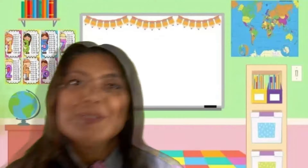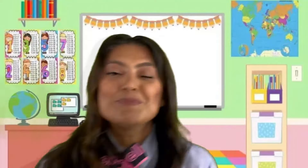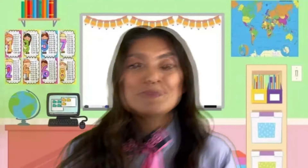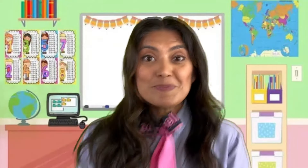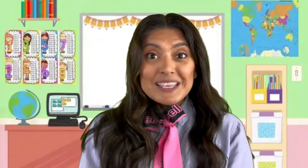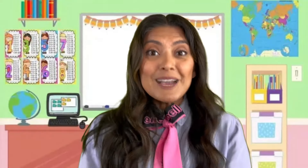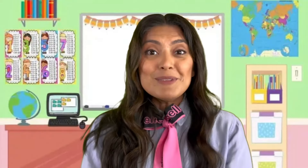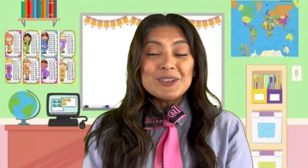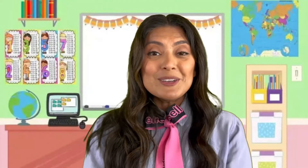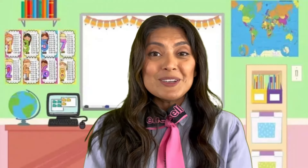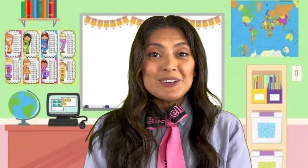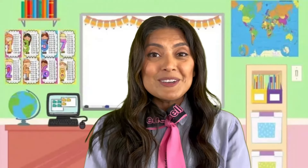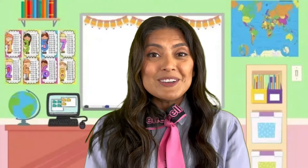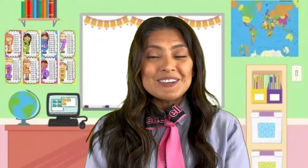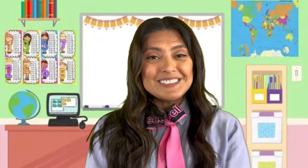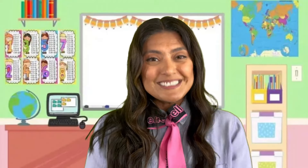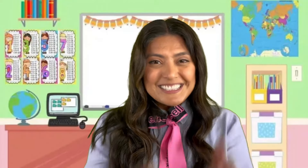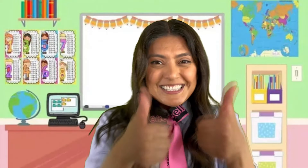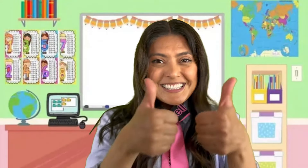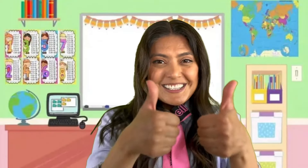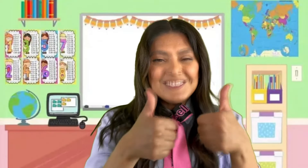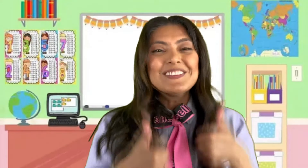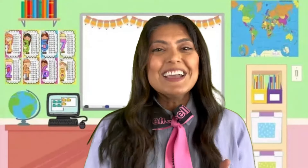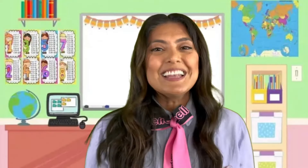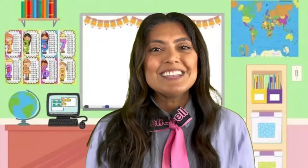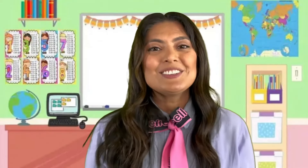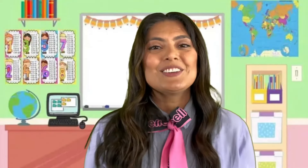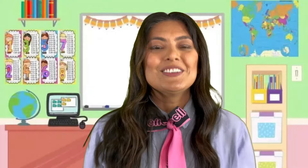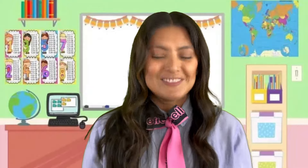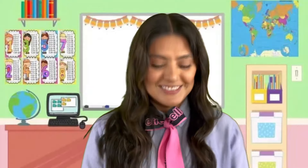Peekaboo. Peekaboo. Sí, bien hecho.